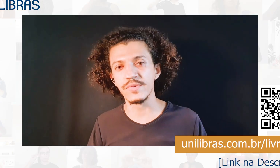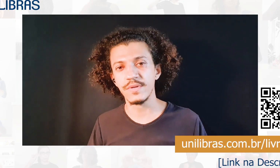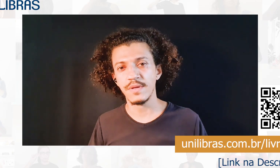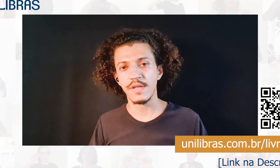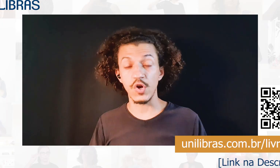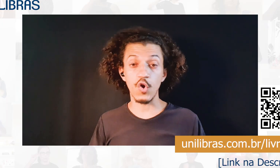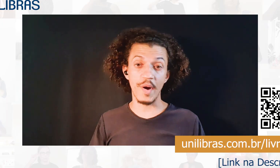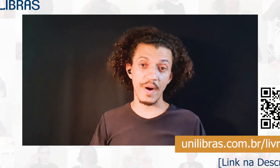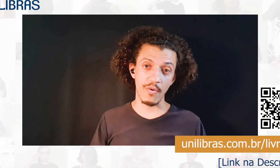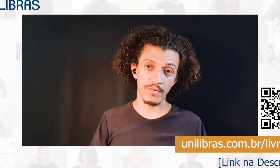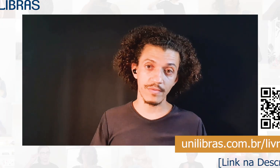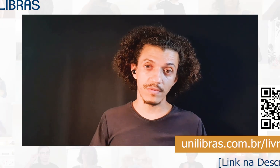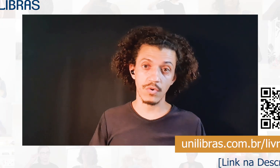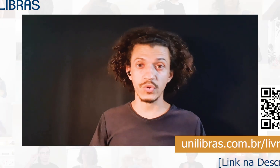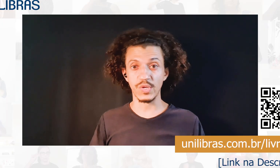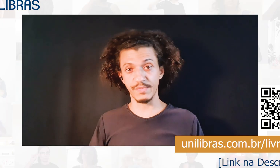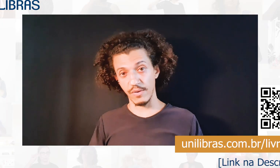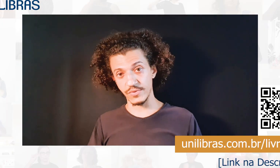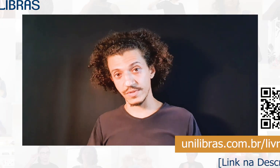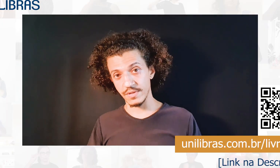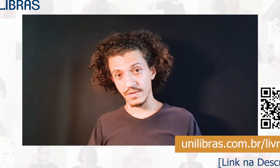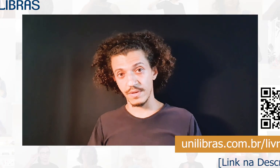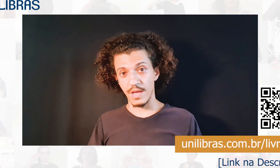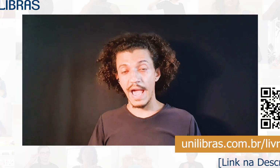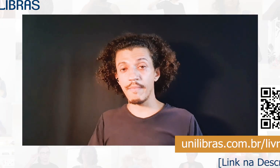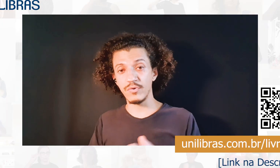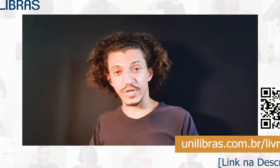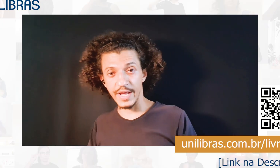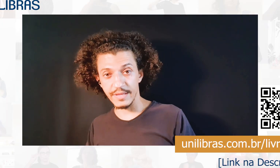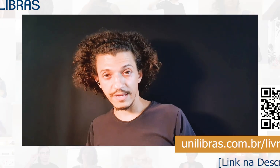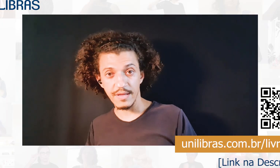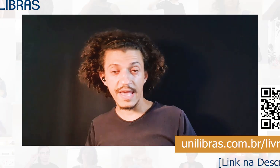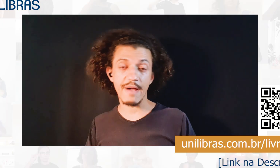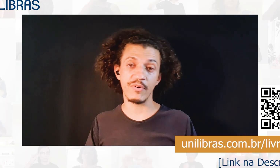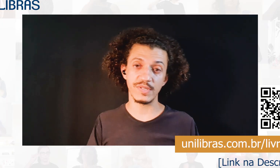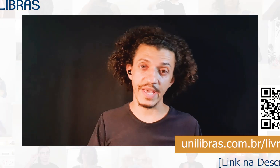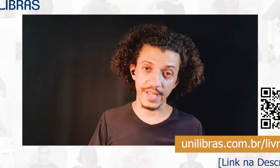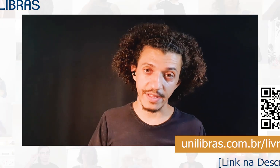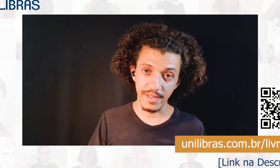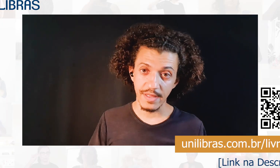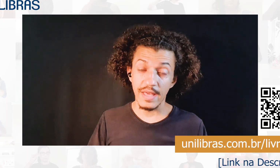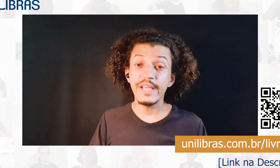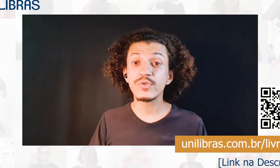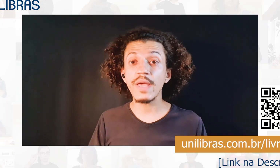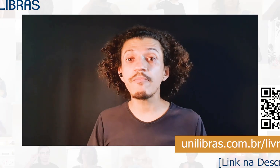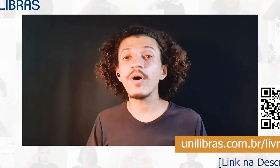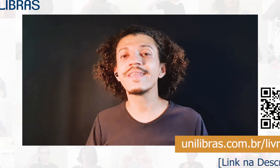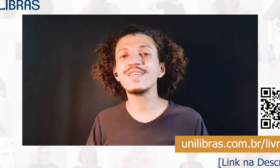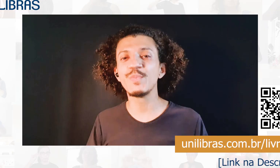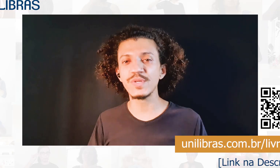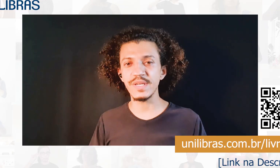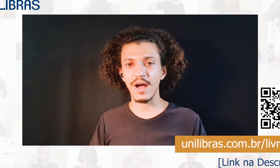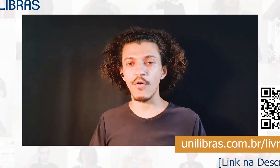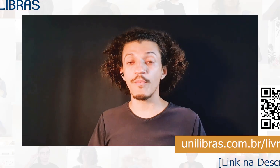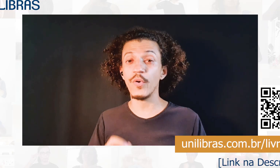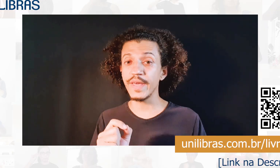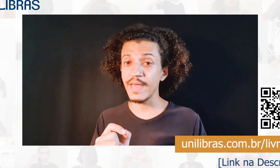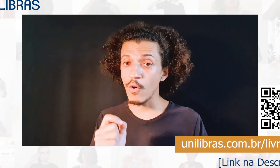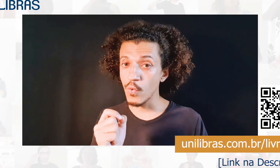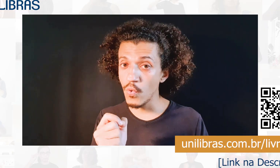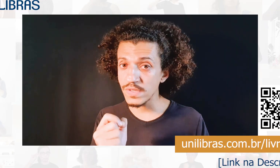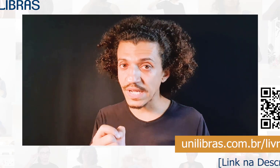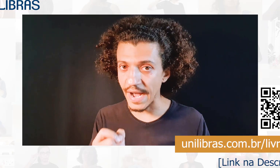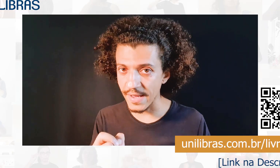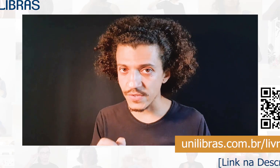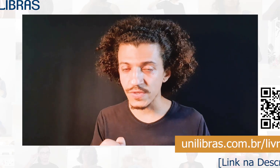quantas mãos? Só com uma mão? Com duas mãos? É a mão direita? É a mão esquerda? Isso é importante para o sinal, porque